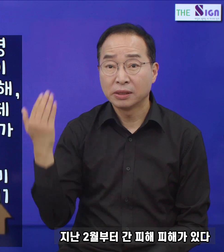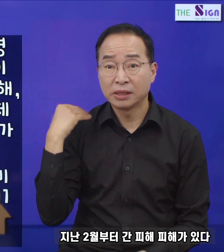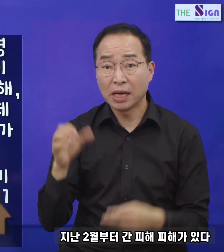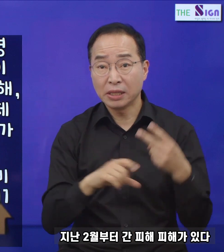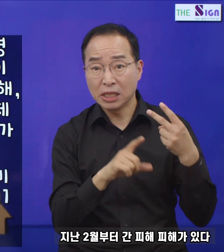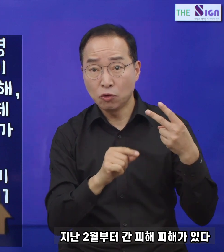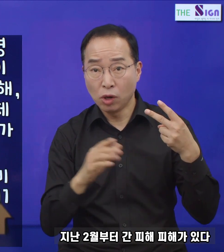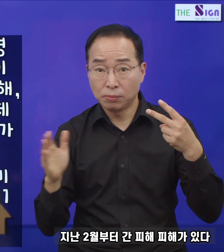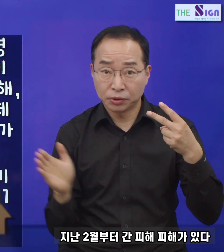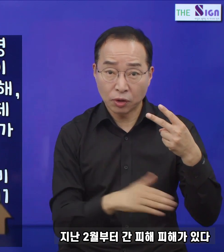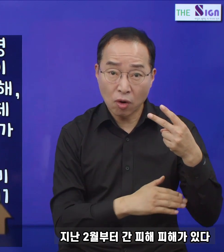지난 2월부터